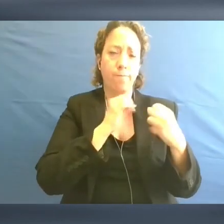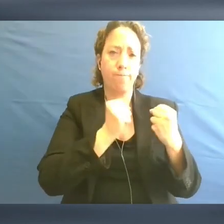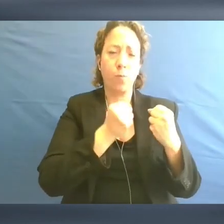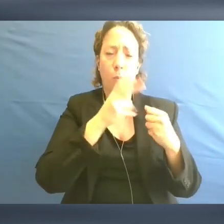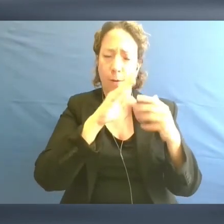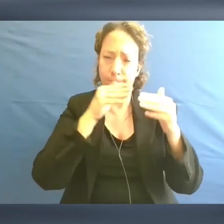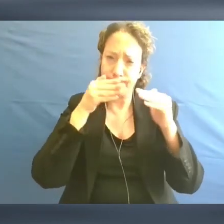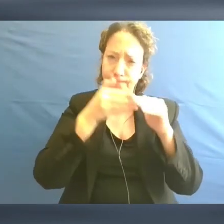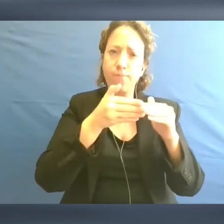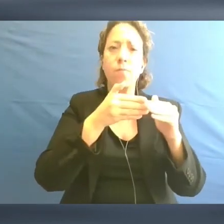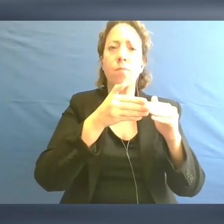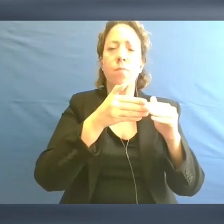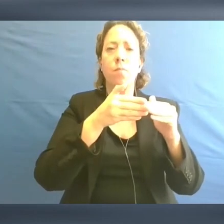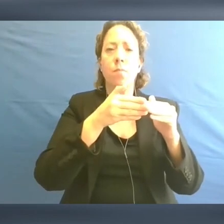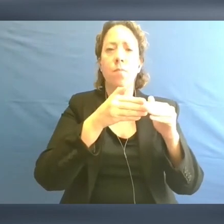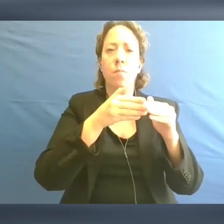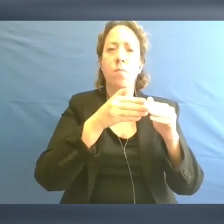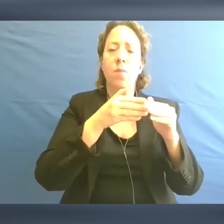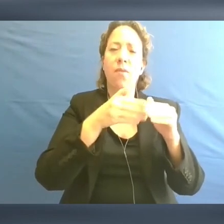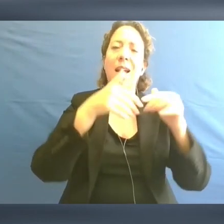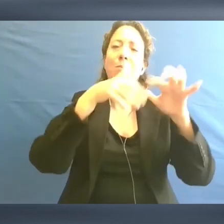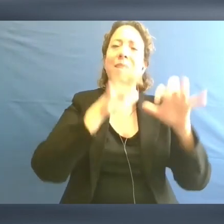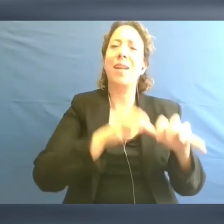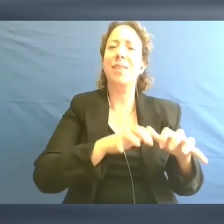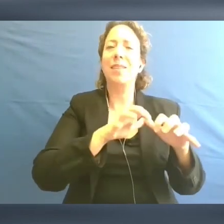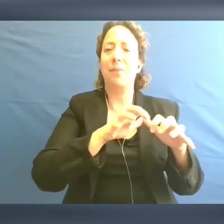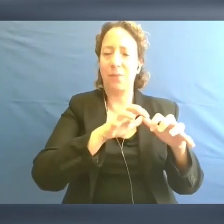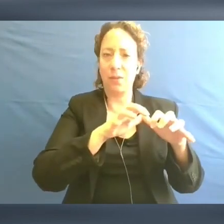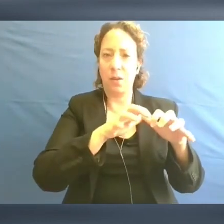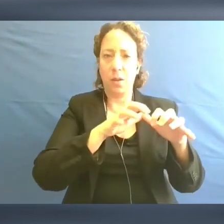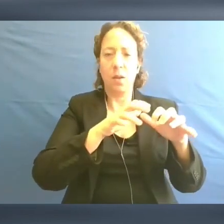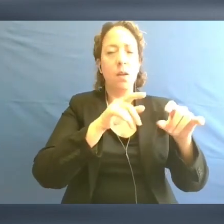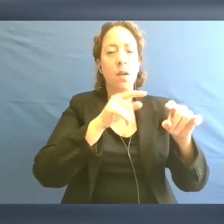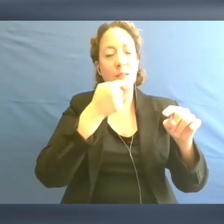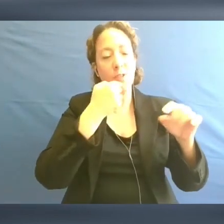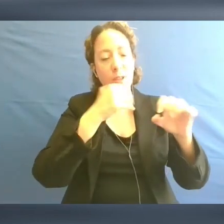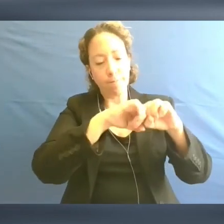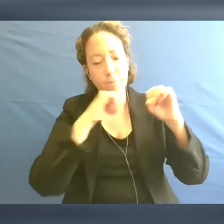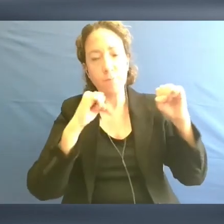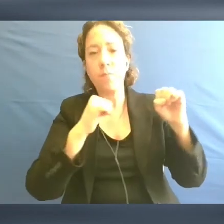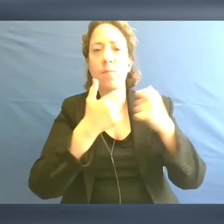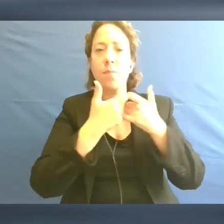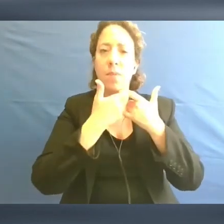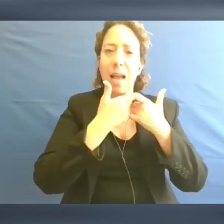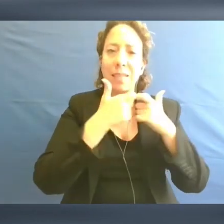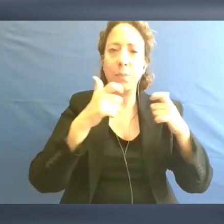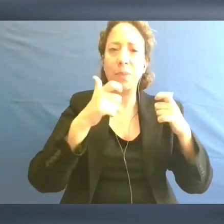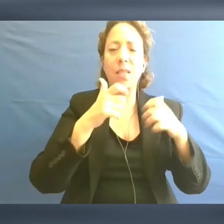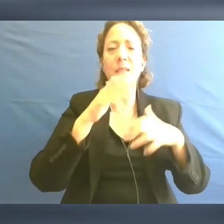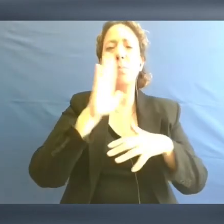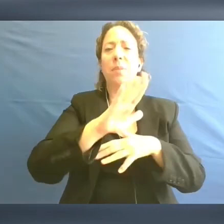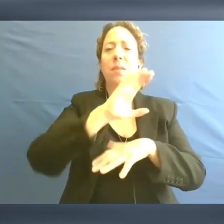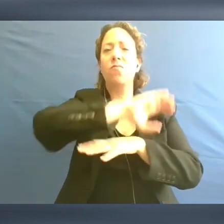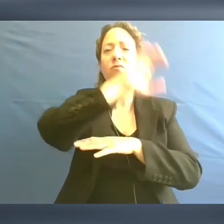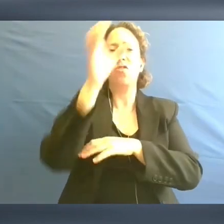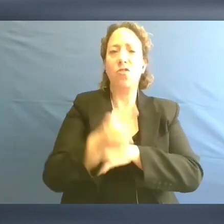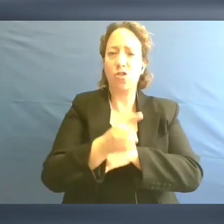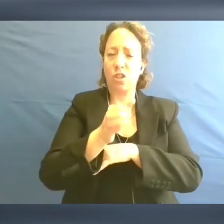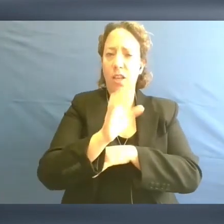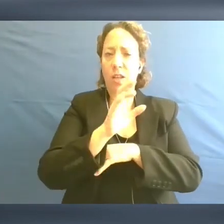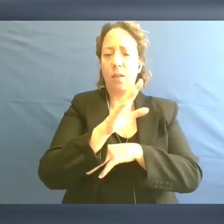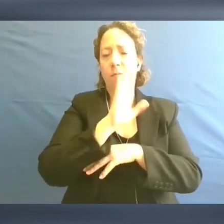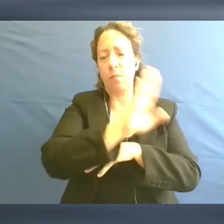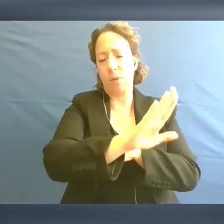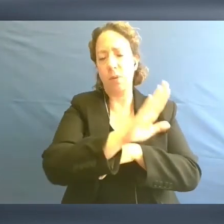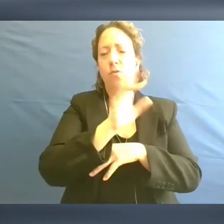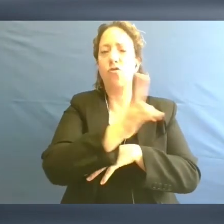partie cyberadministrative. Nous avons travaillé sur l'accessibilité du guichet virtuel du canton de Neuchâtel.